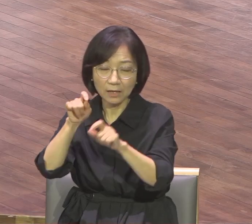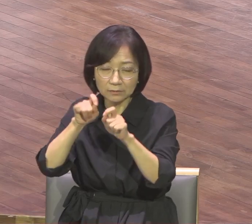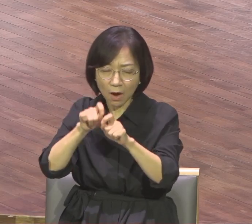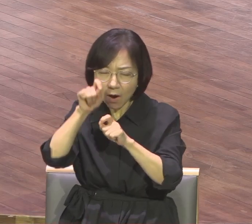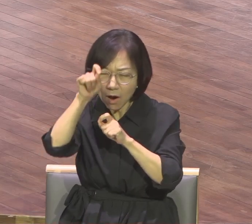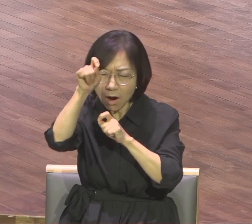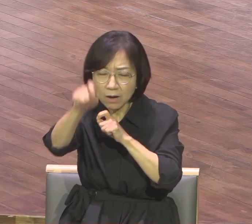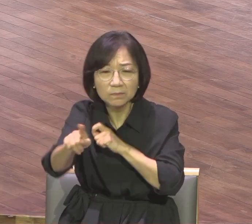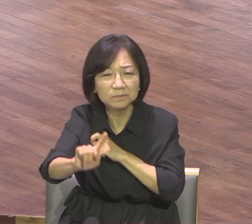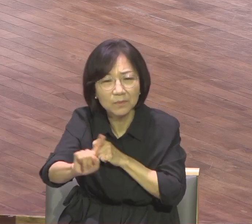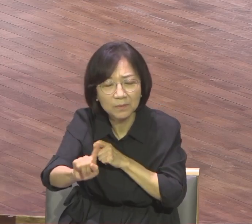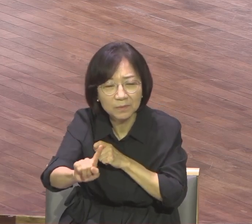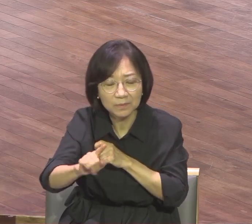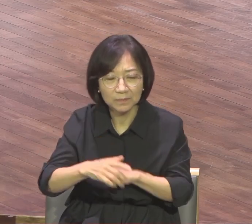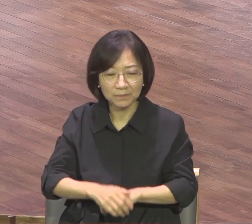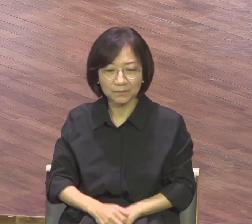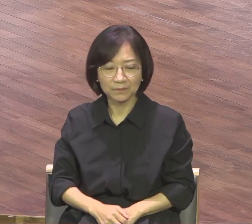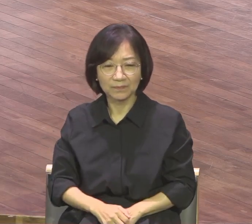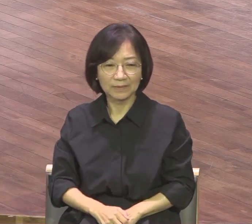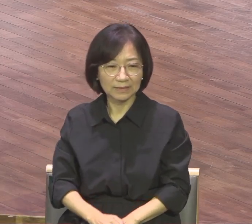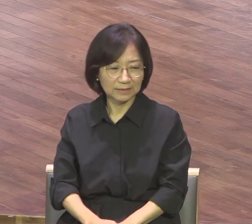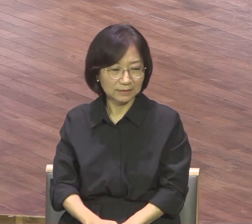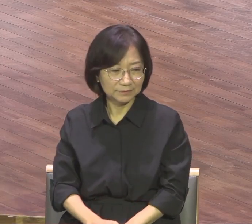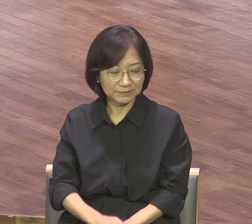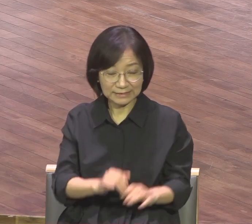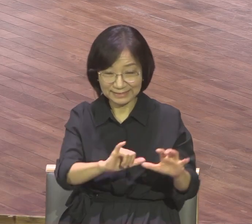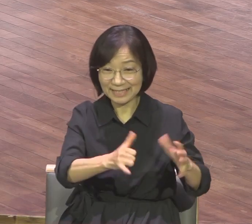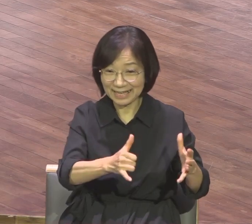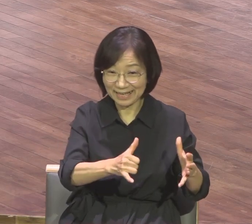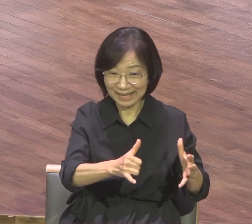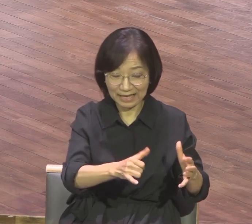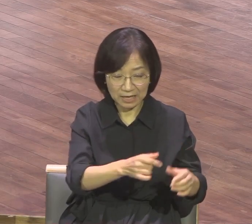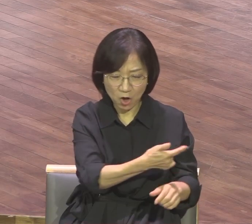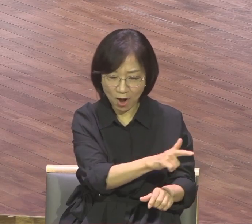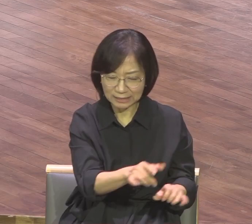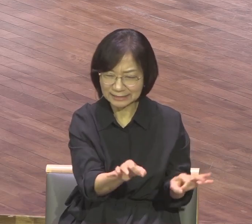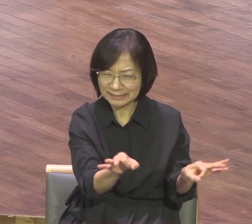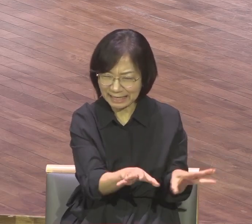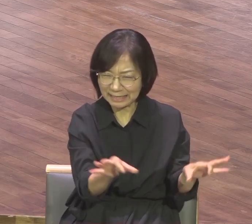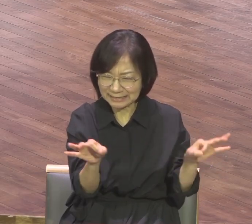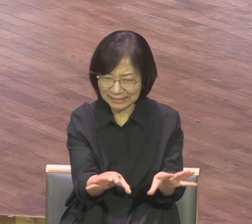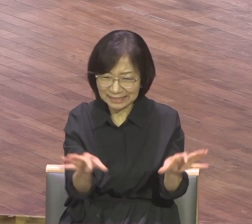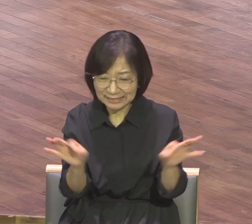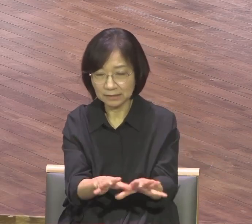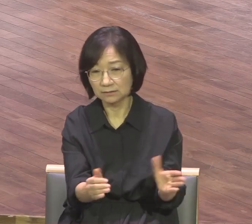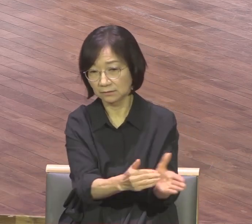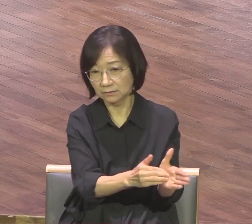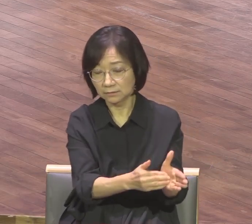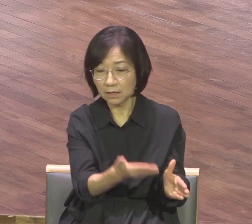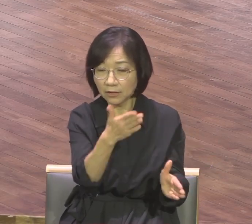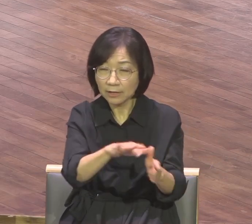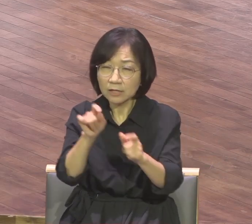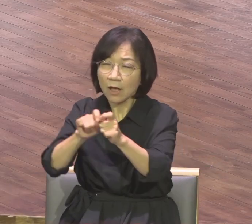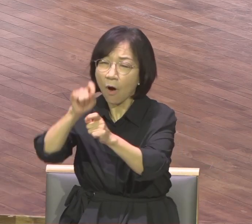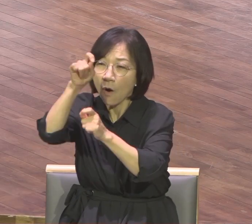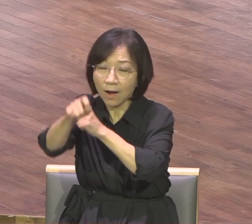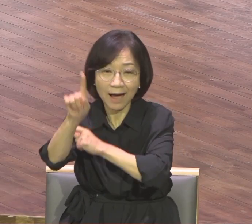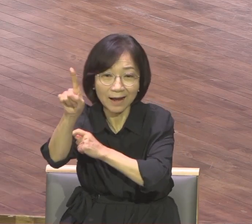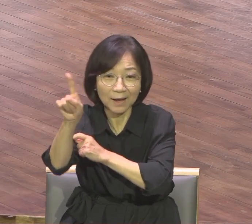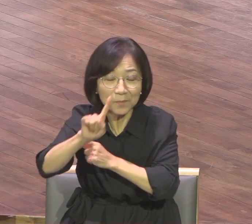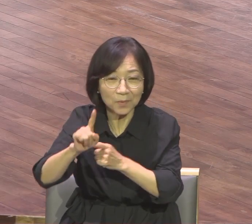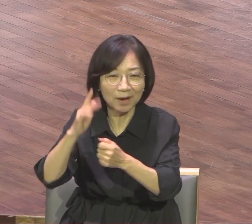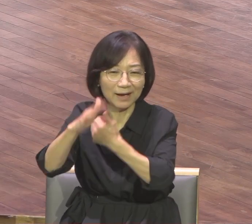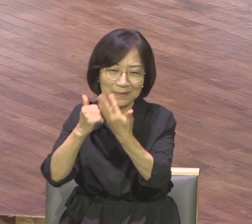영원하냐? 영원할 게 하나도 없어요. 이 땅에서는. 성경은 뭐라 합니까? 하나님의 말씀만 영원하다